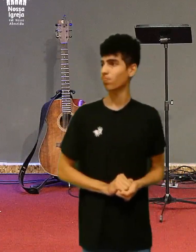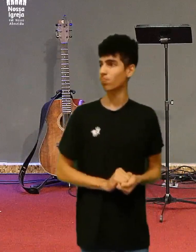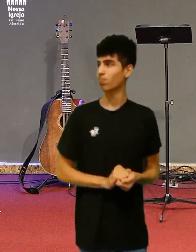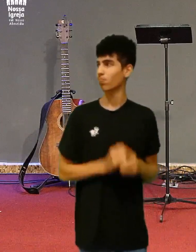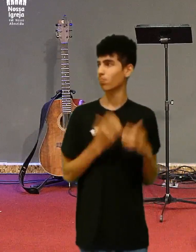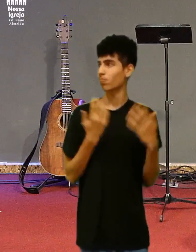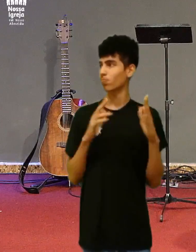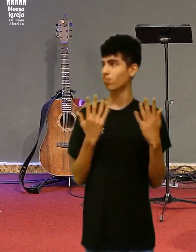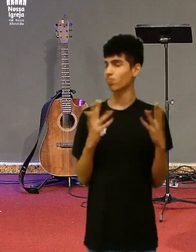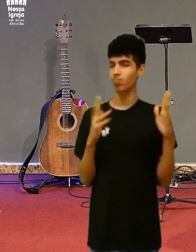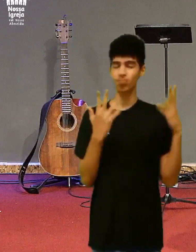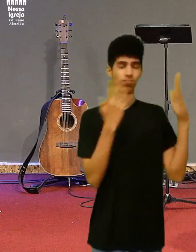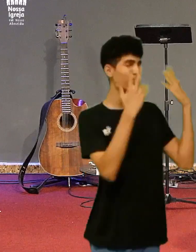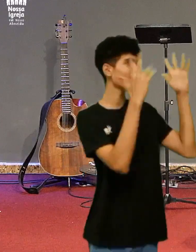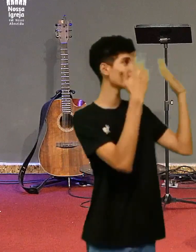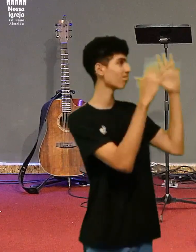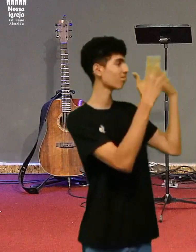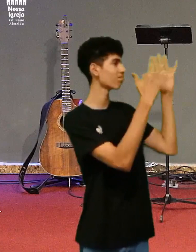Aplauda o Senhor.